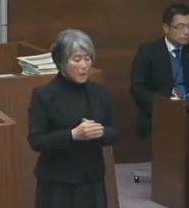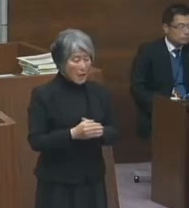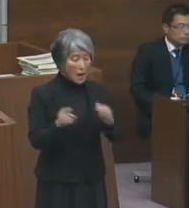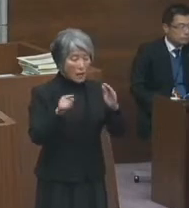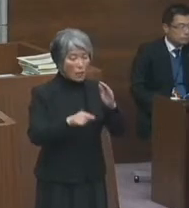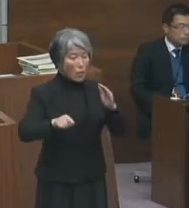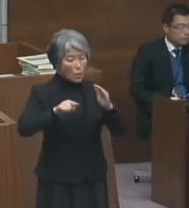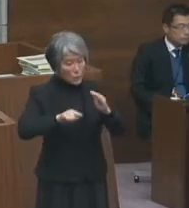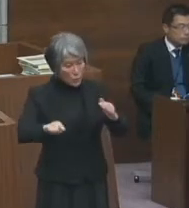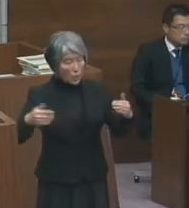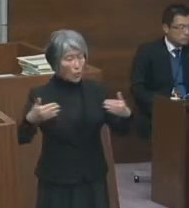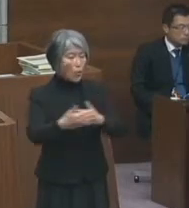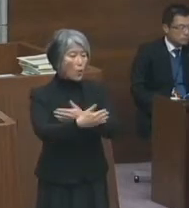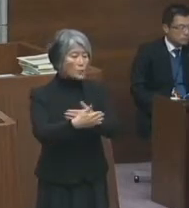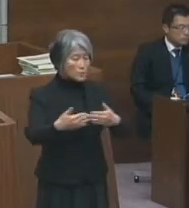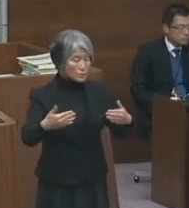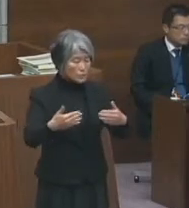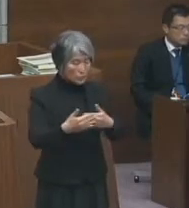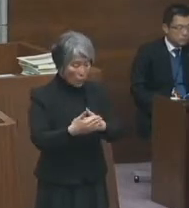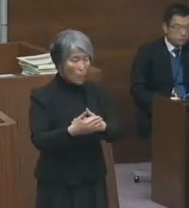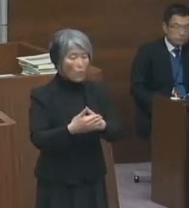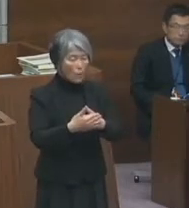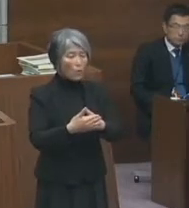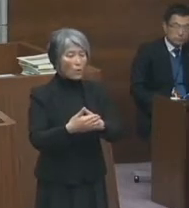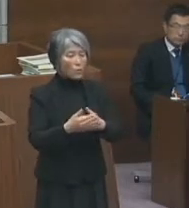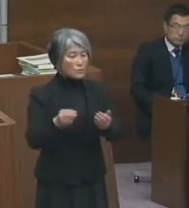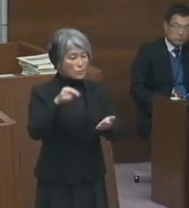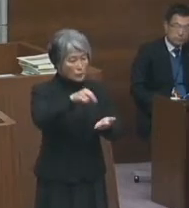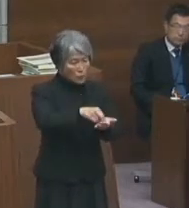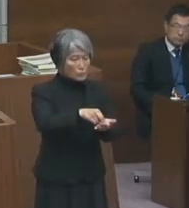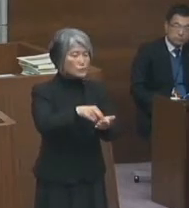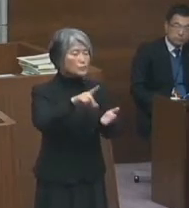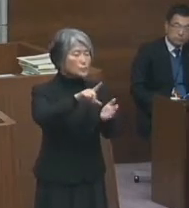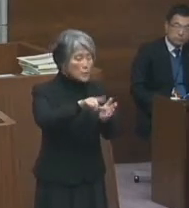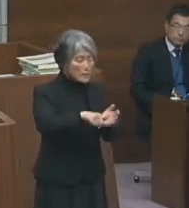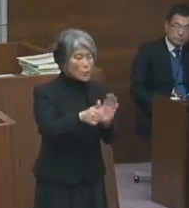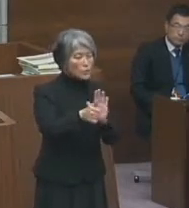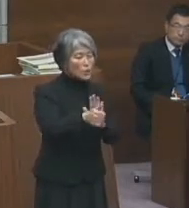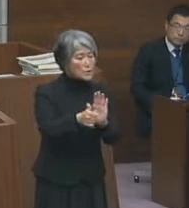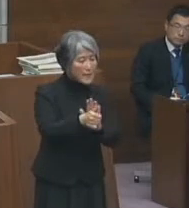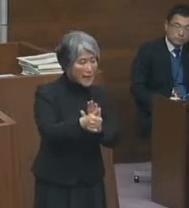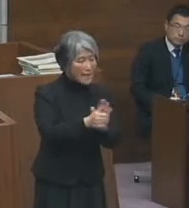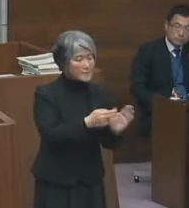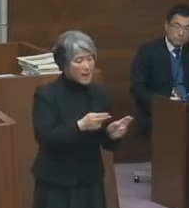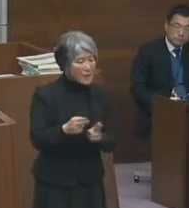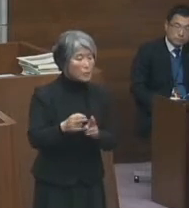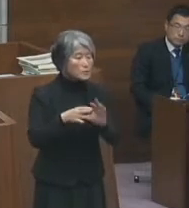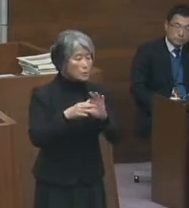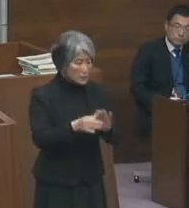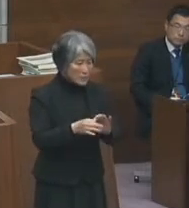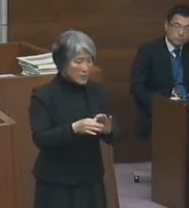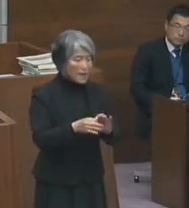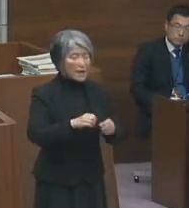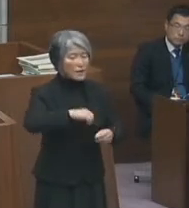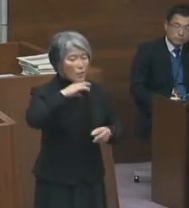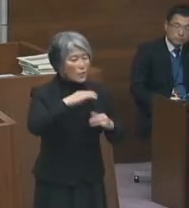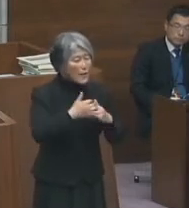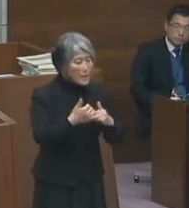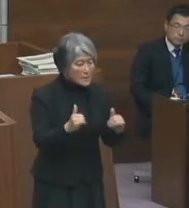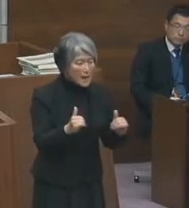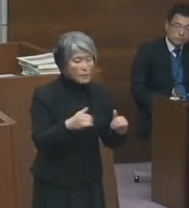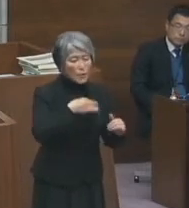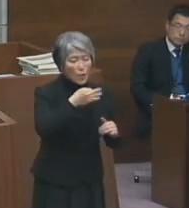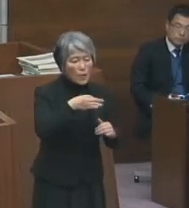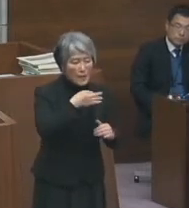の利用に対する助成につきましては、議員ご発言の趣旨を踏まえ、高齢者の皆様の声に耳